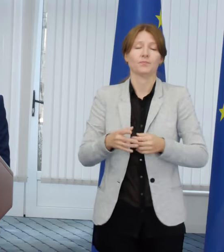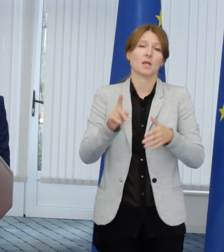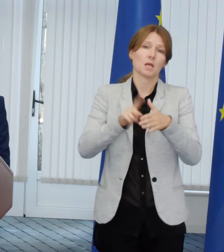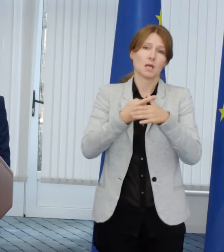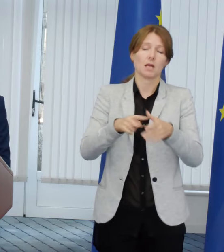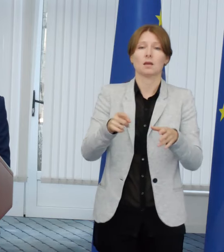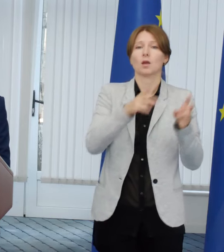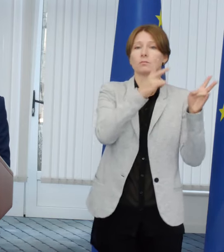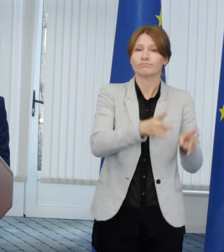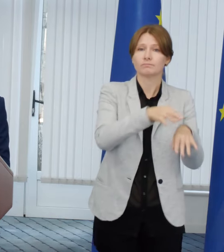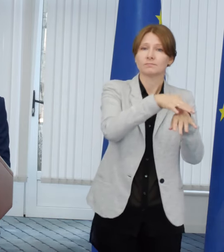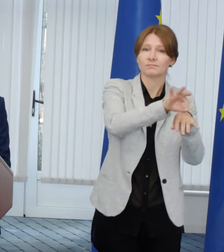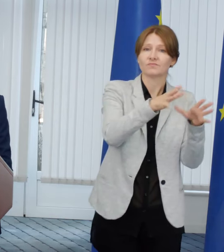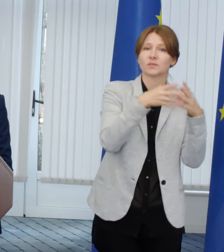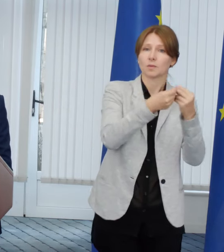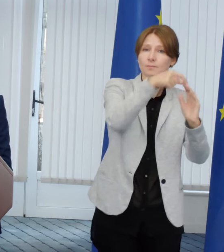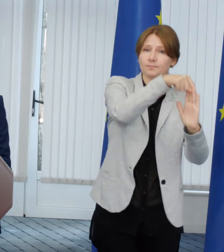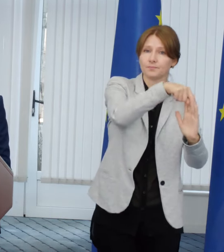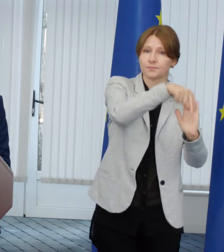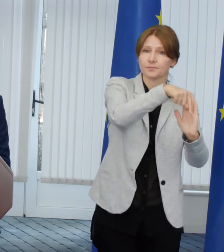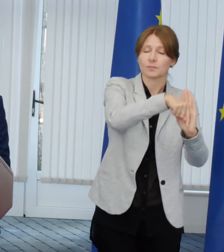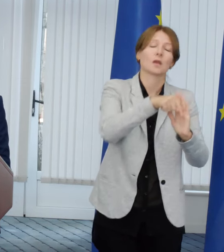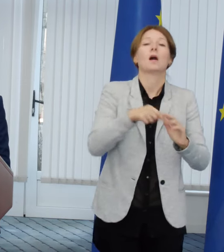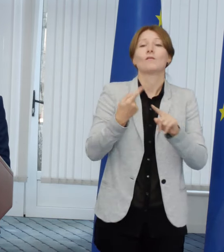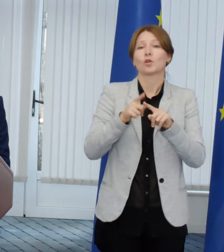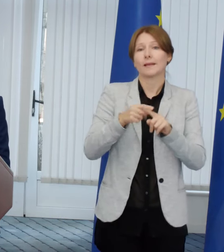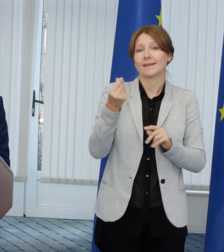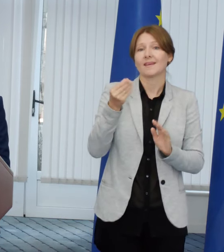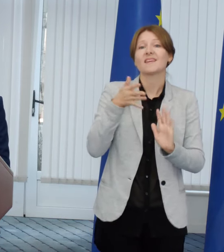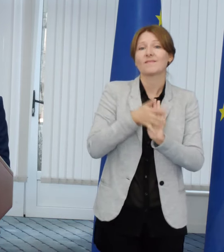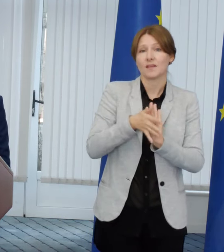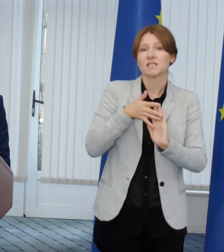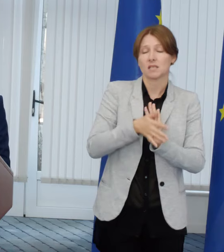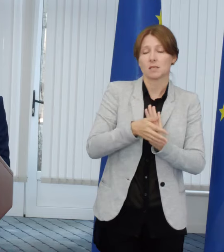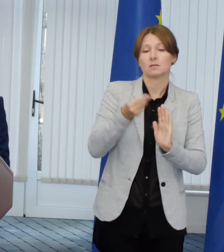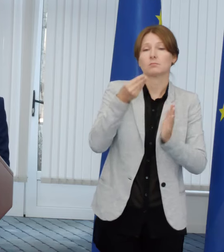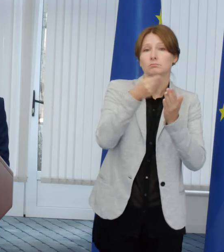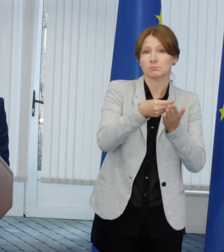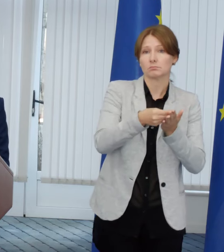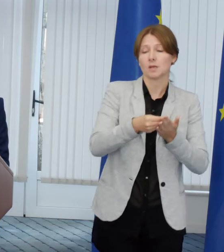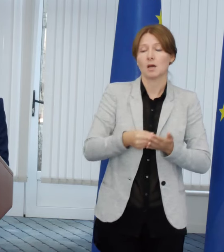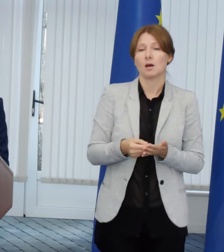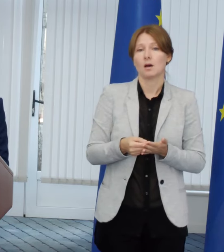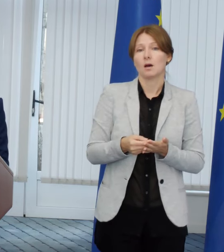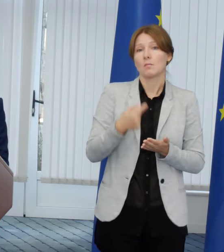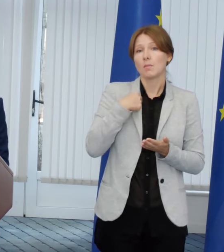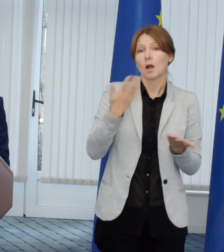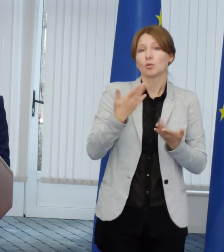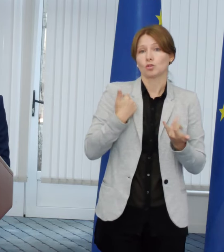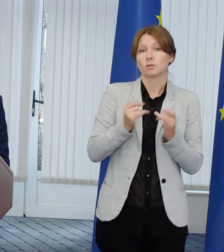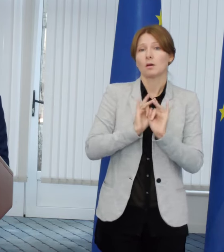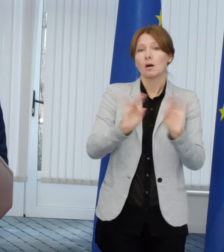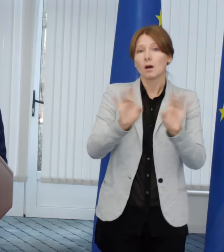ale violenței în familie. Investițiile care urmează să vorbesc sunt